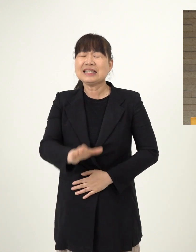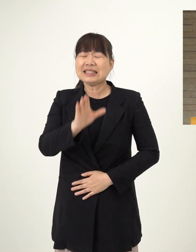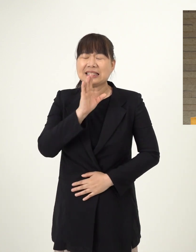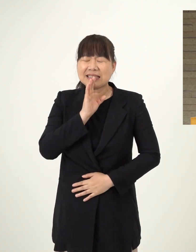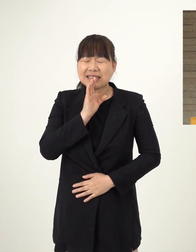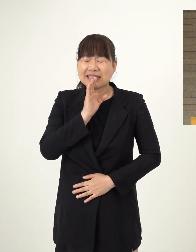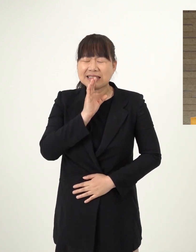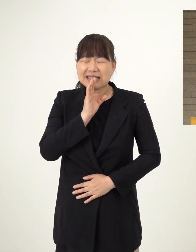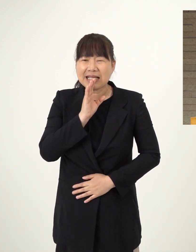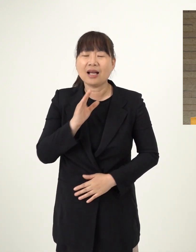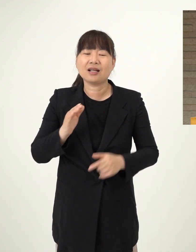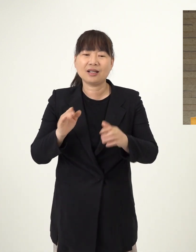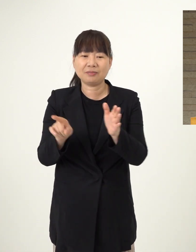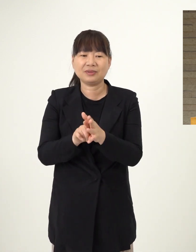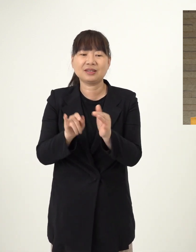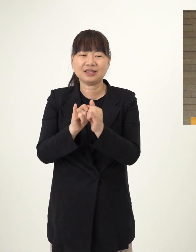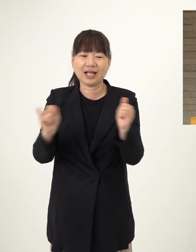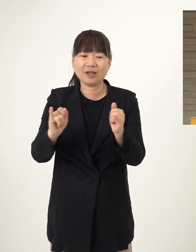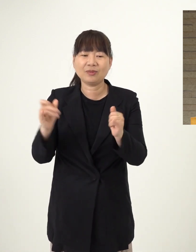성공을 하는 거예요.